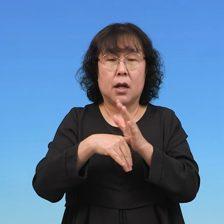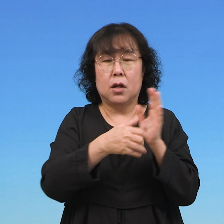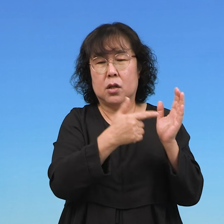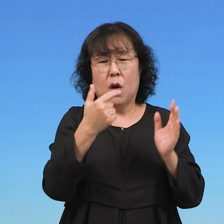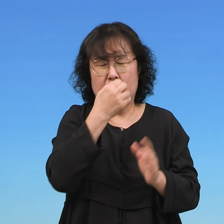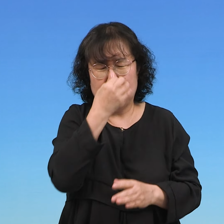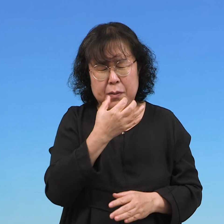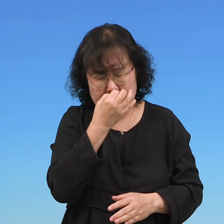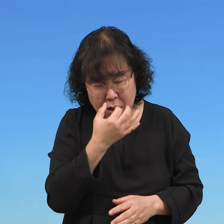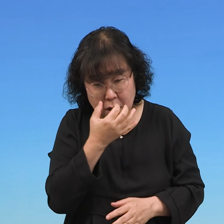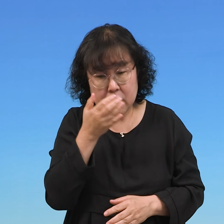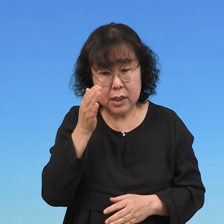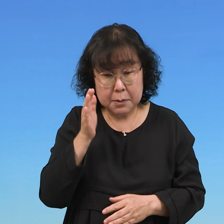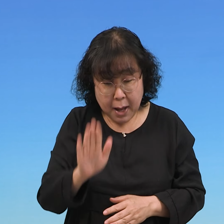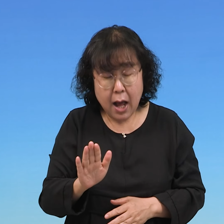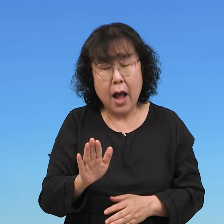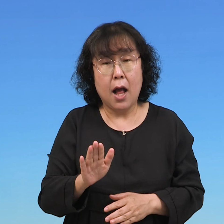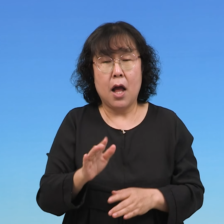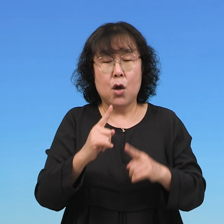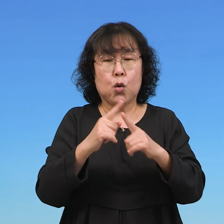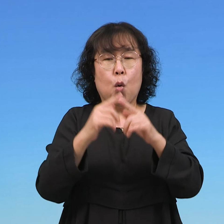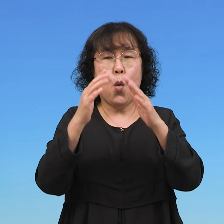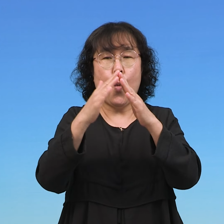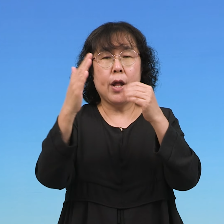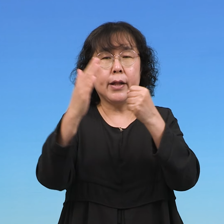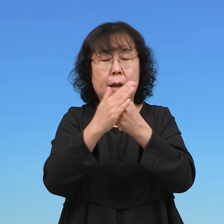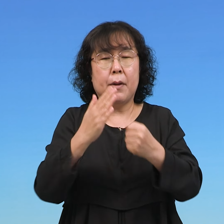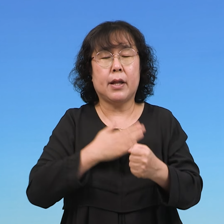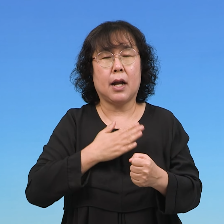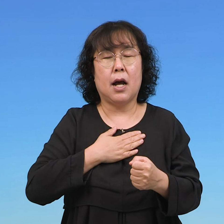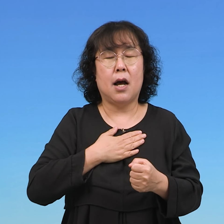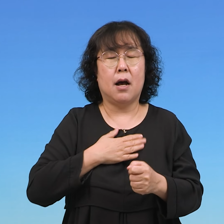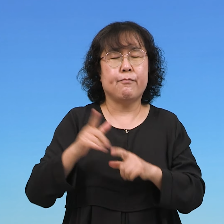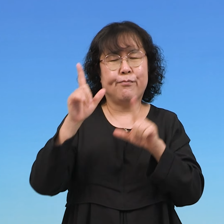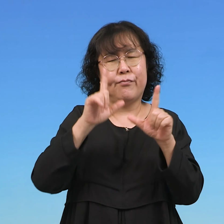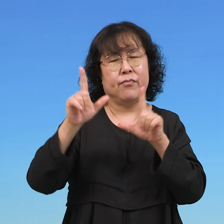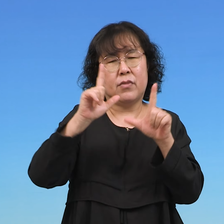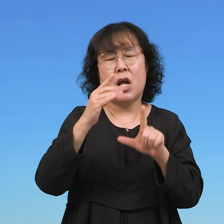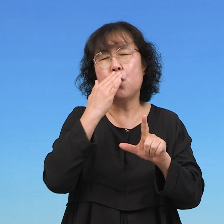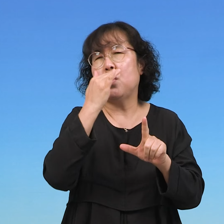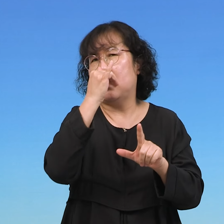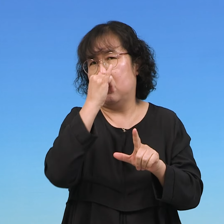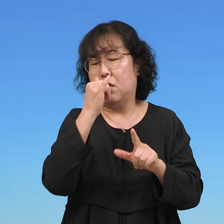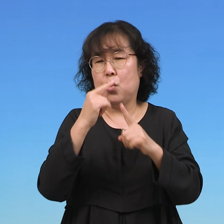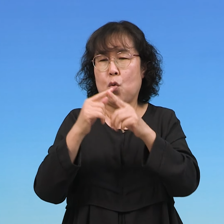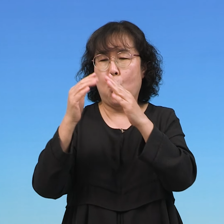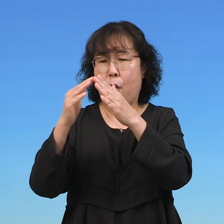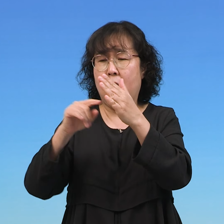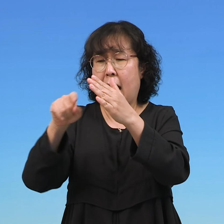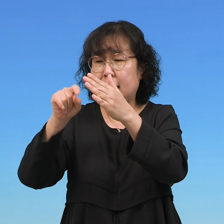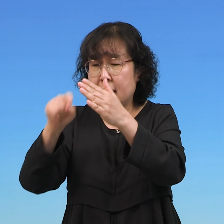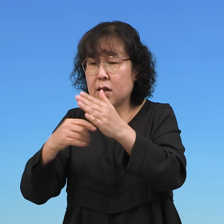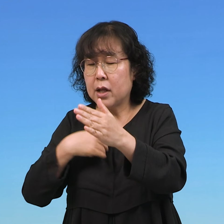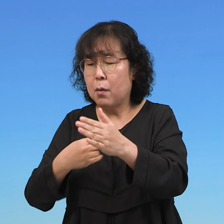단언합니다. 교회가 저를 살려줬어요. 이 교회가 아니었으면 숨 쉴 데가 없었거든요.